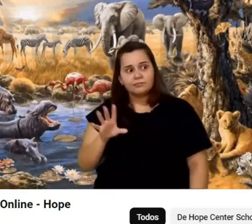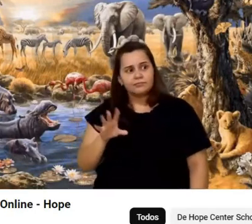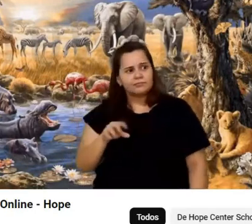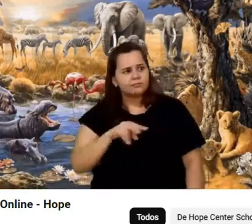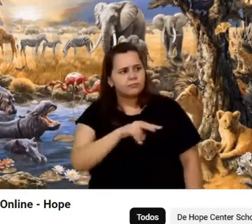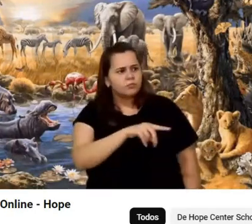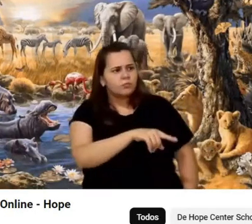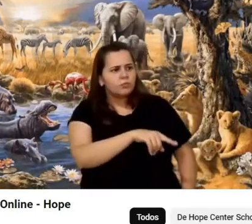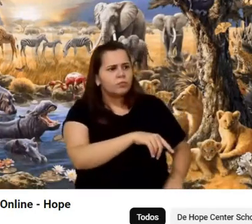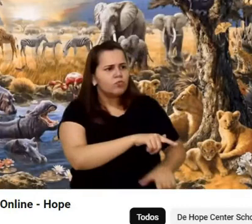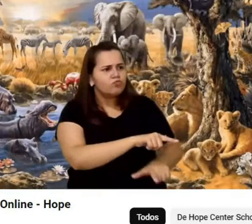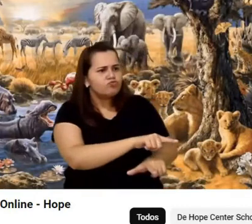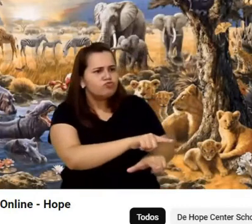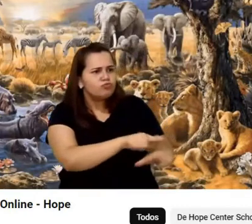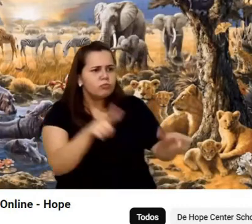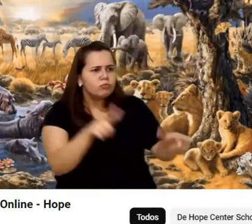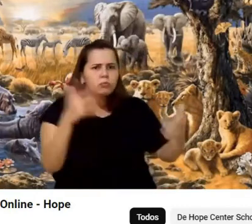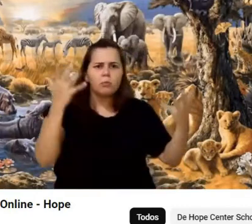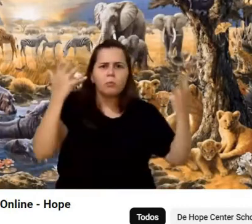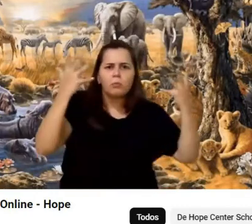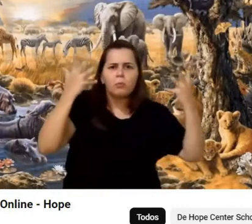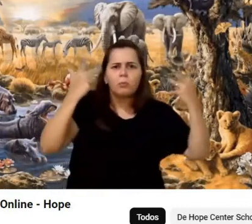olhou e ele viu